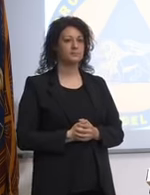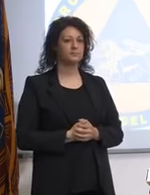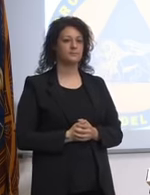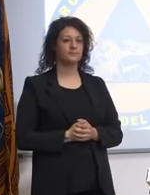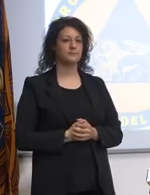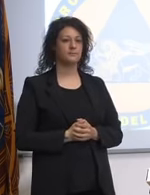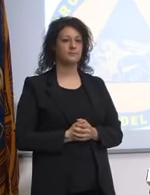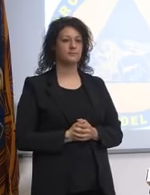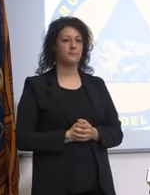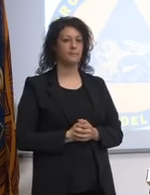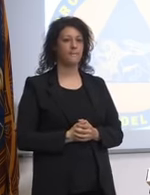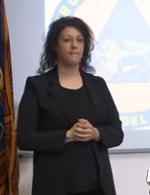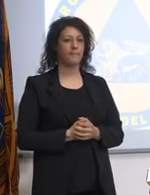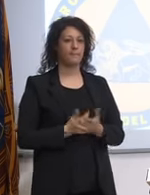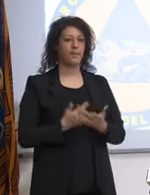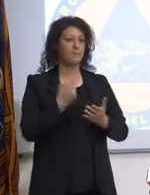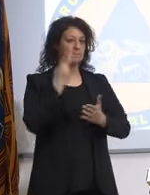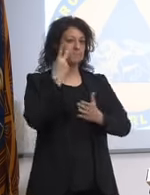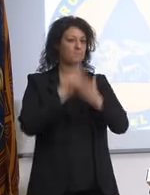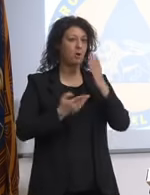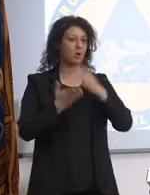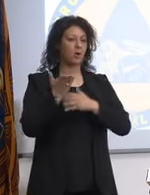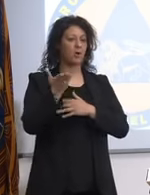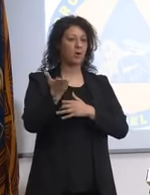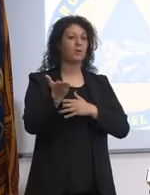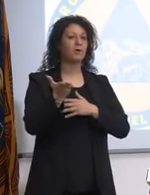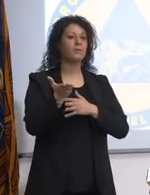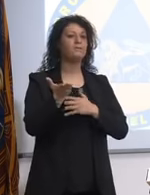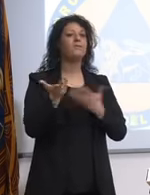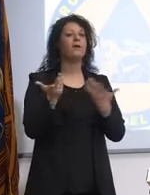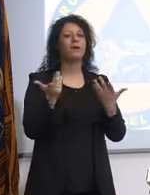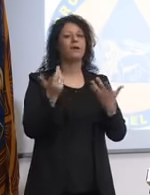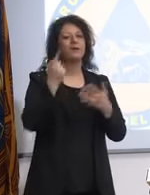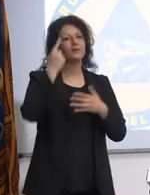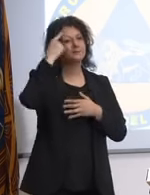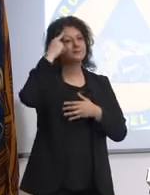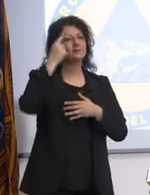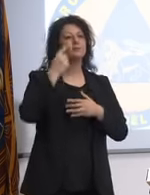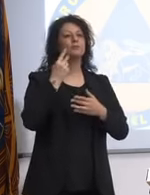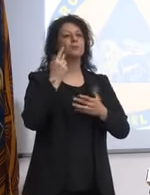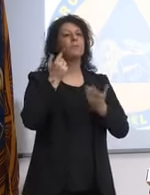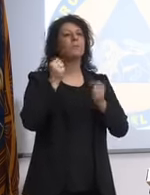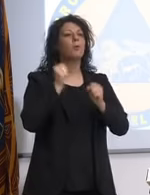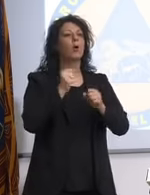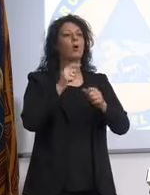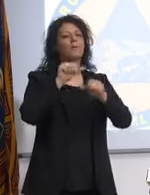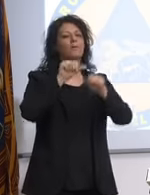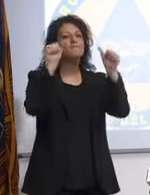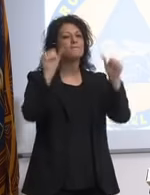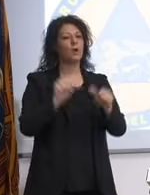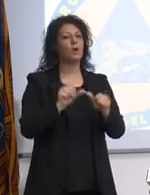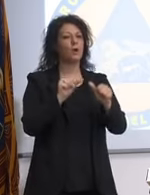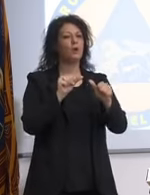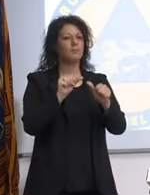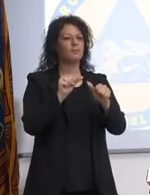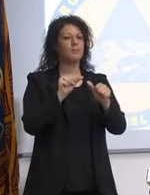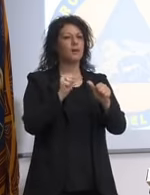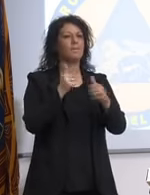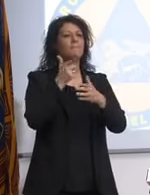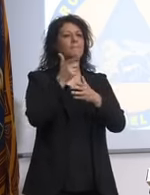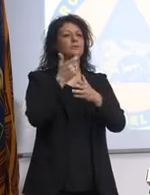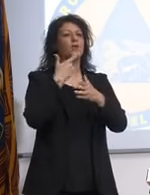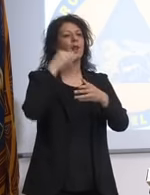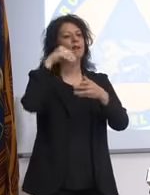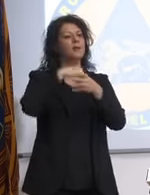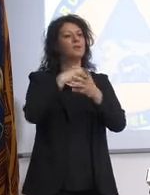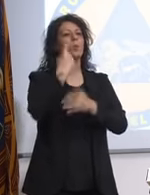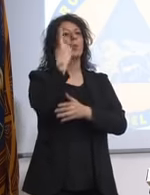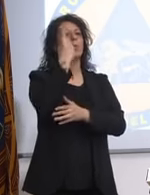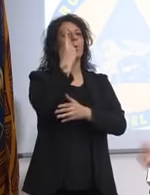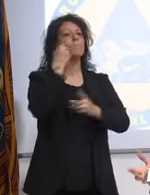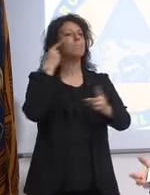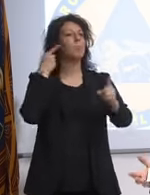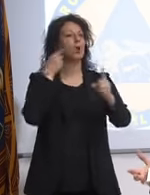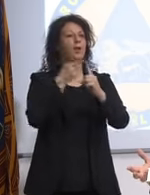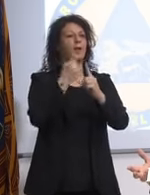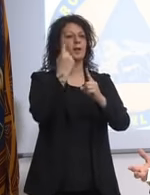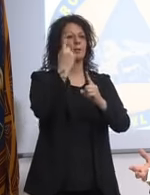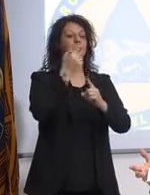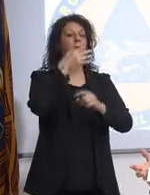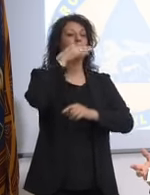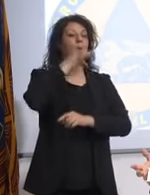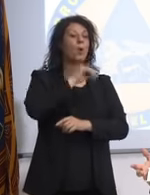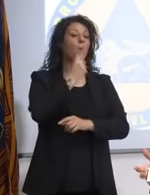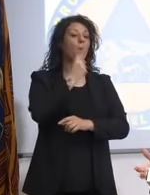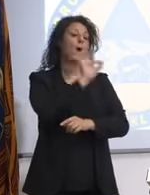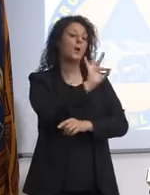nel tamburo un proiettile, abbiamo 5 possibilità, probabilmente finirà che il virus non ci